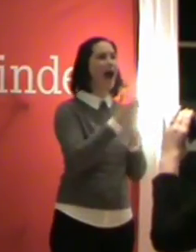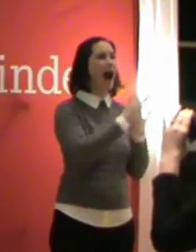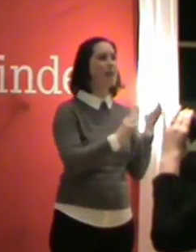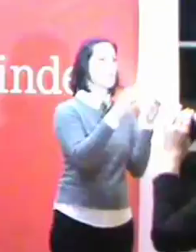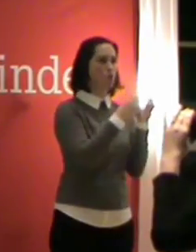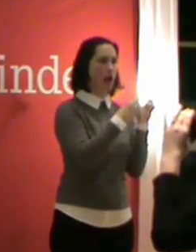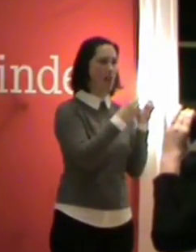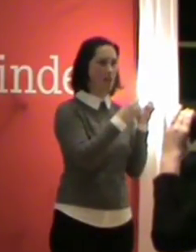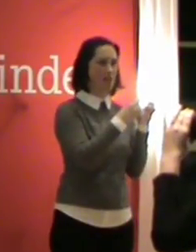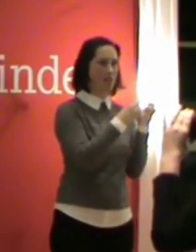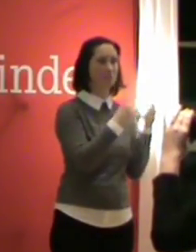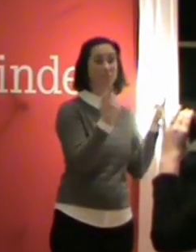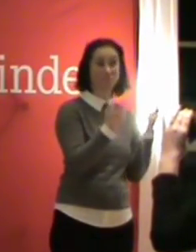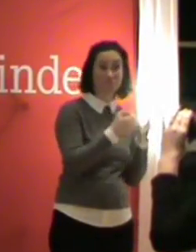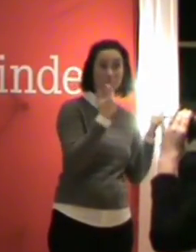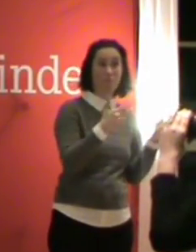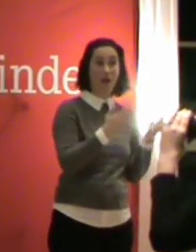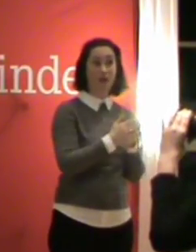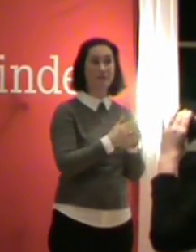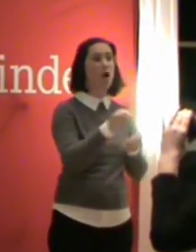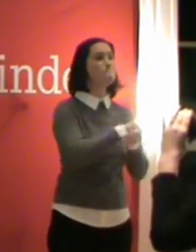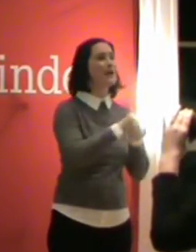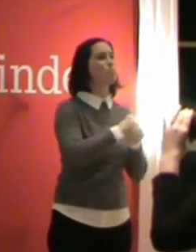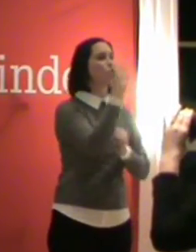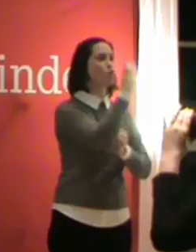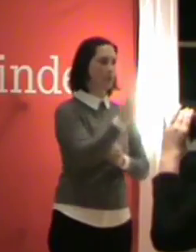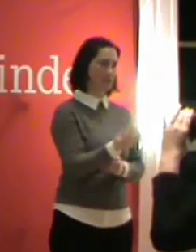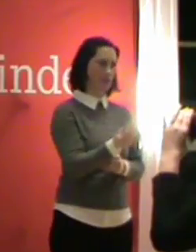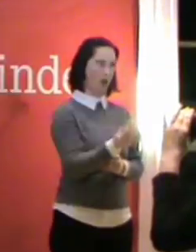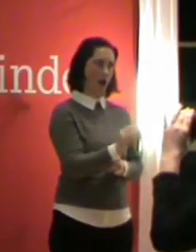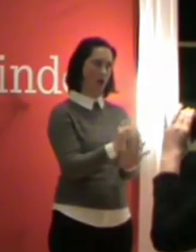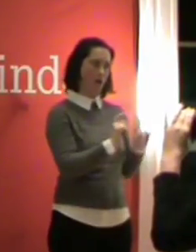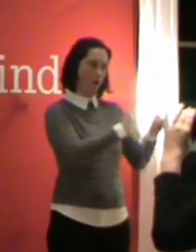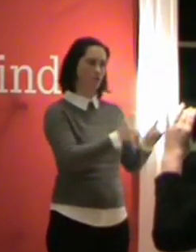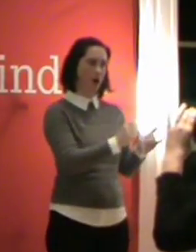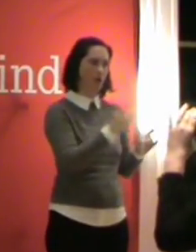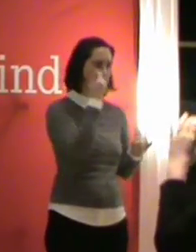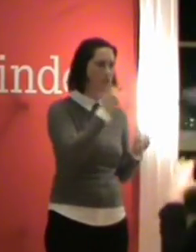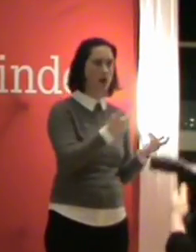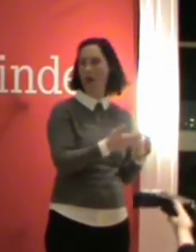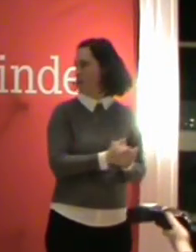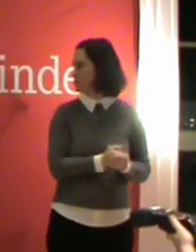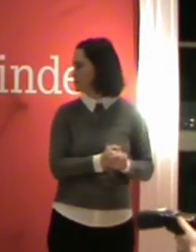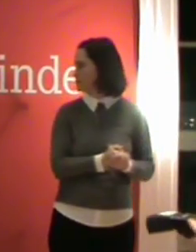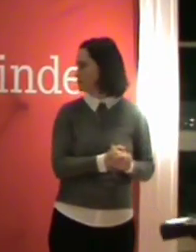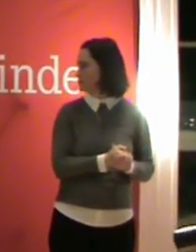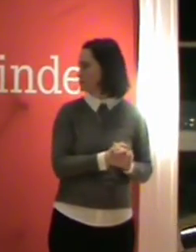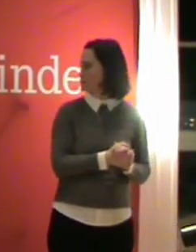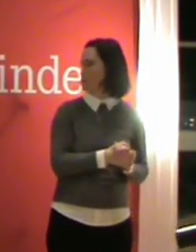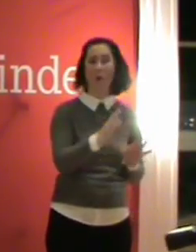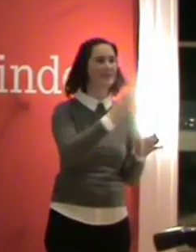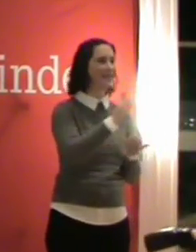sind hier drin. Aber wir haben auch Magdeburger Künstler gebeten, sozusagen zu der Begierde hier auf die Tasse zu fassen.